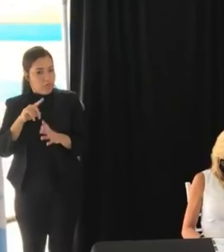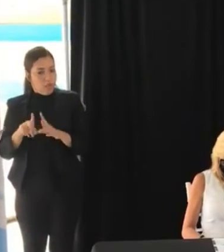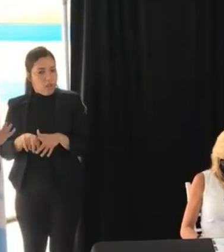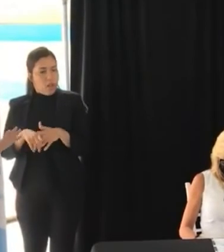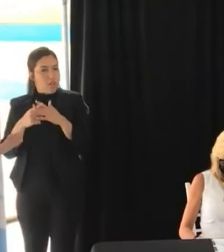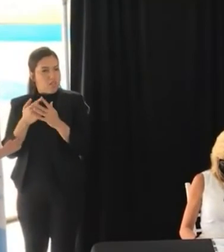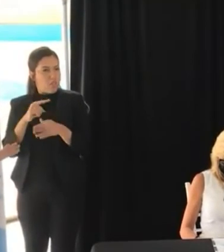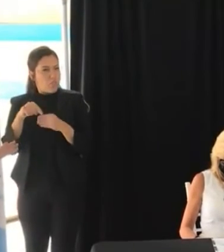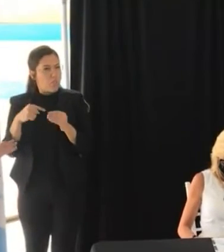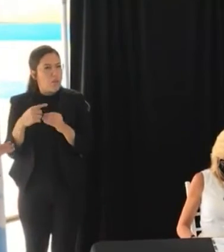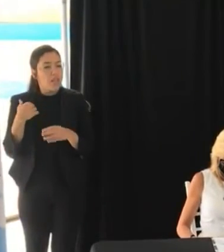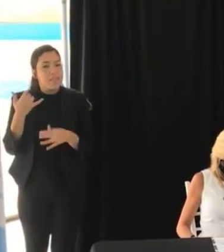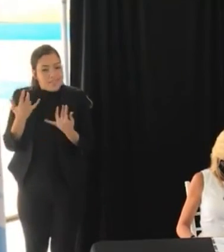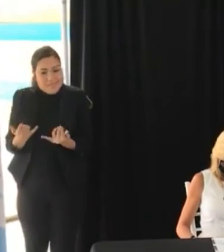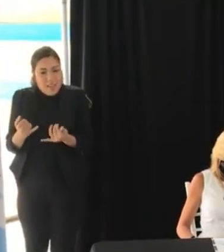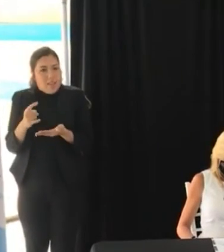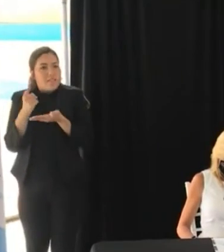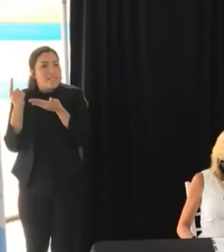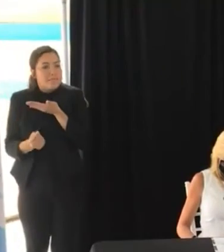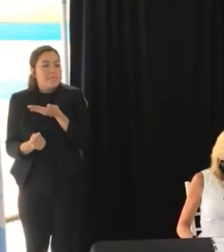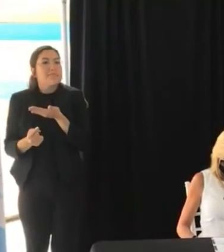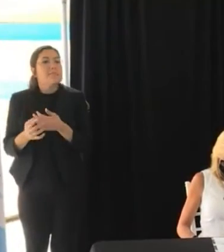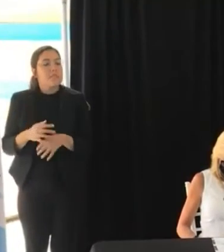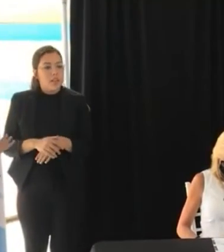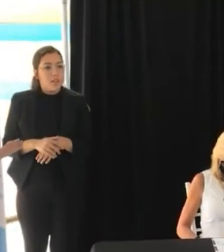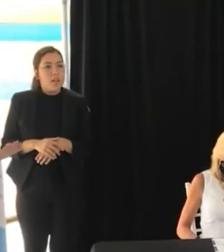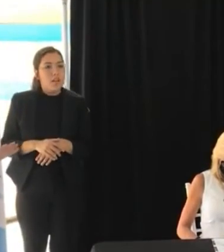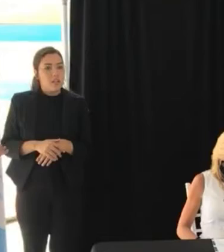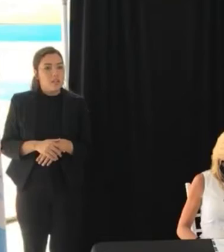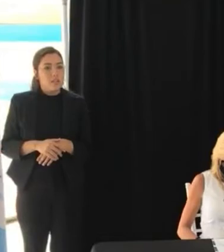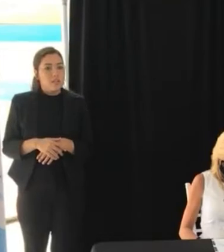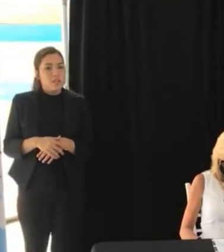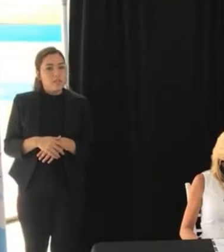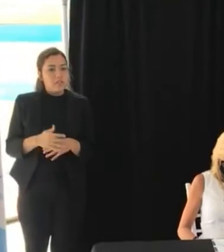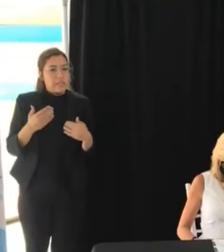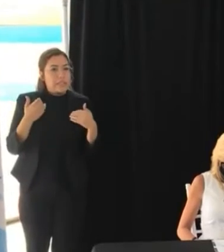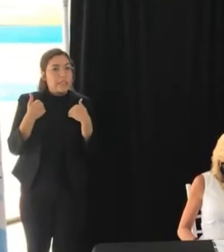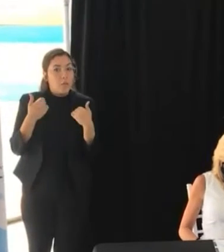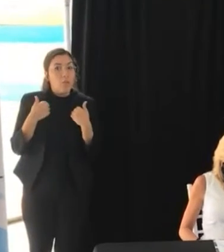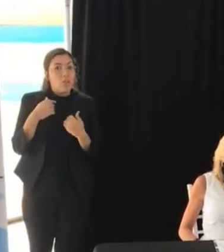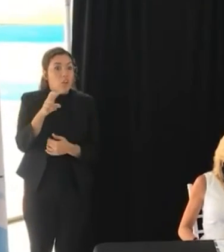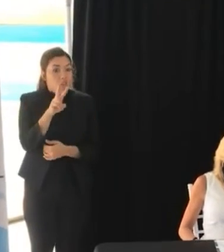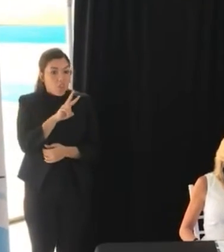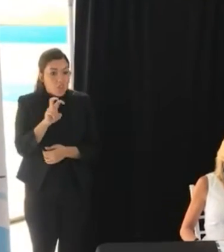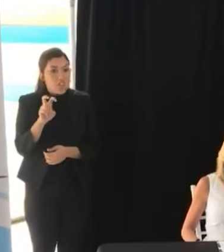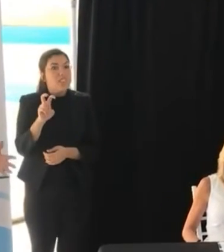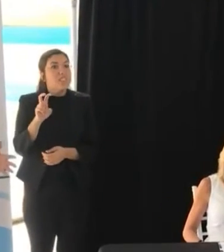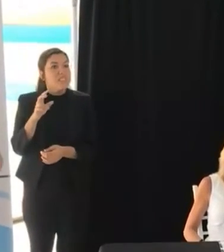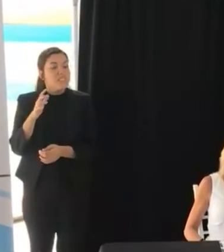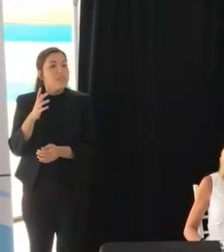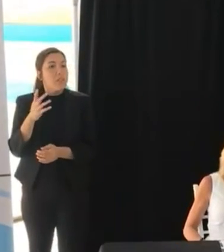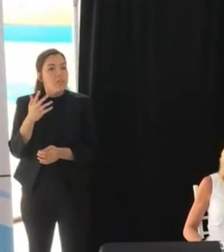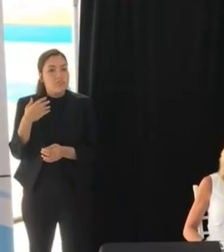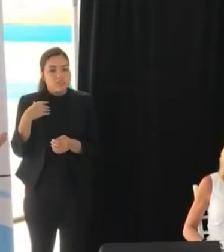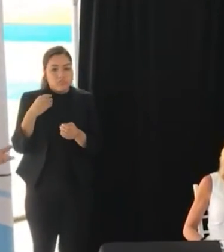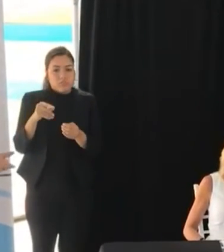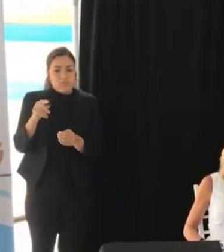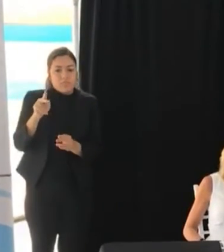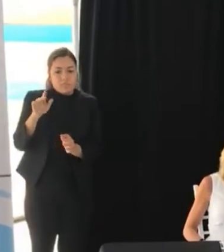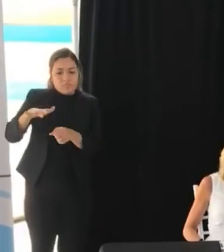actividades de vacunación siguen. Tenemos sobre 200 proveedores en la isla, se han unido facilidades médicas, grupos